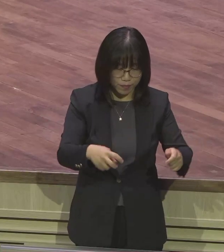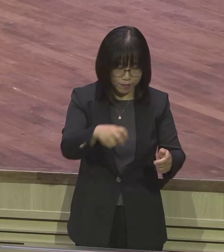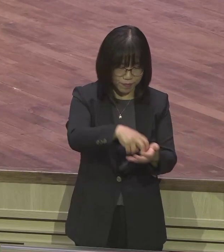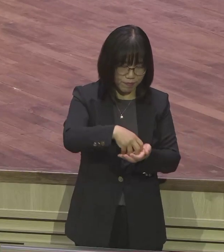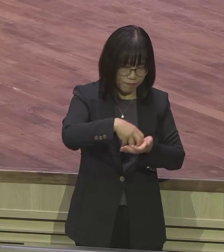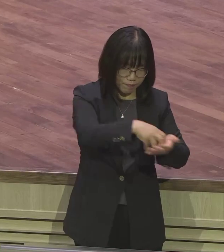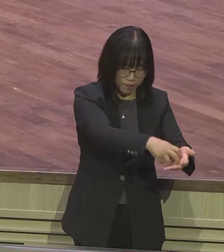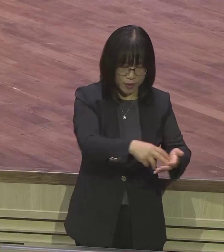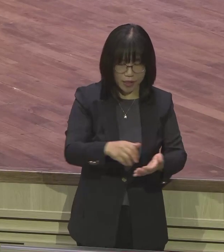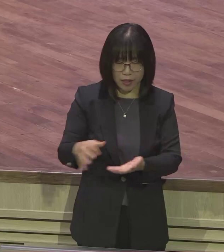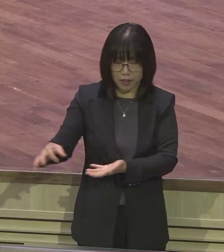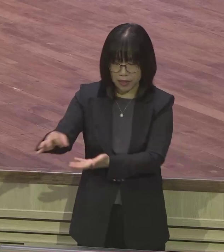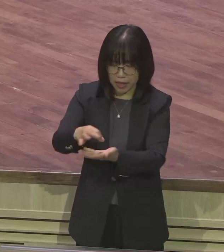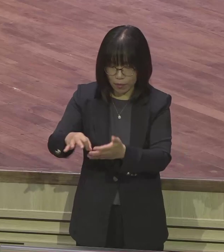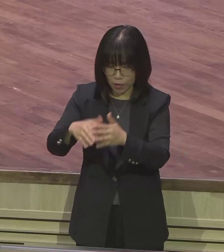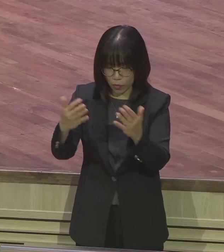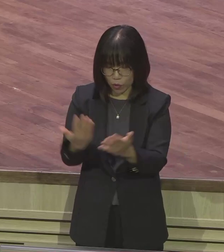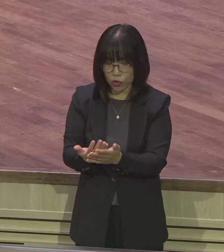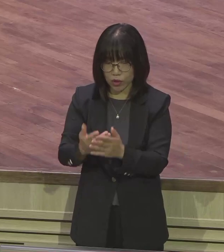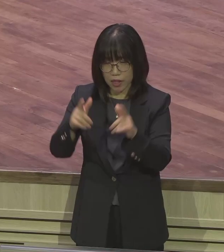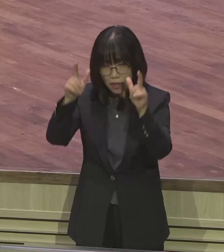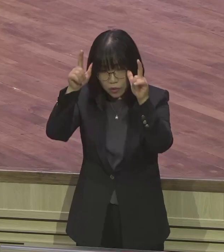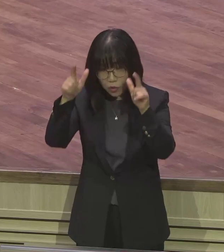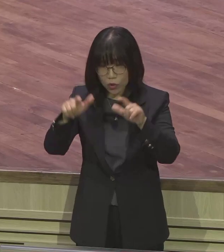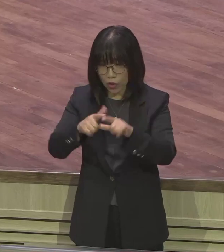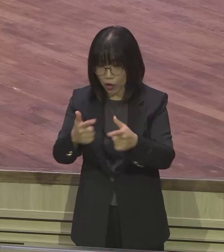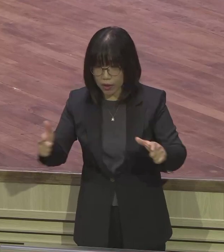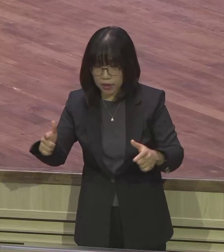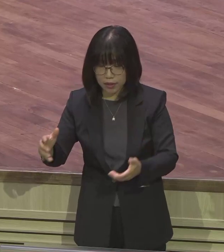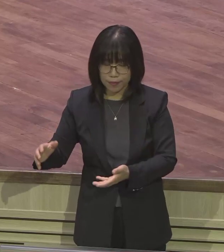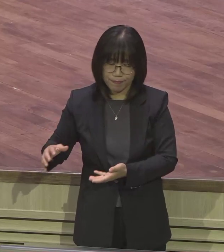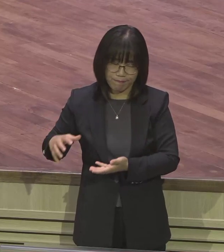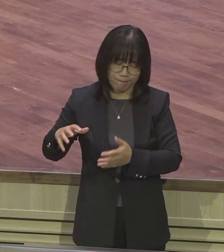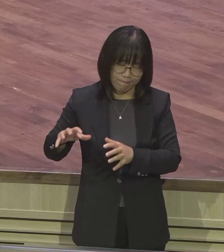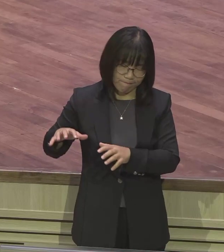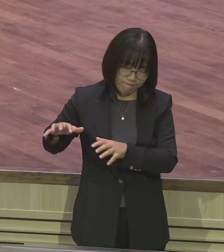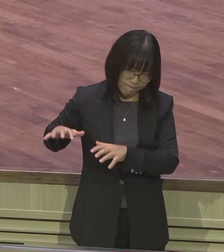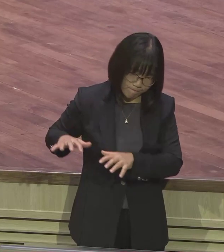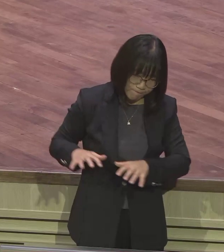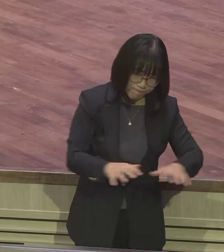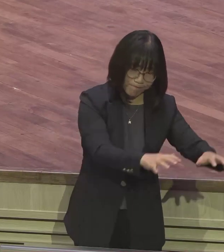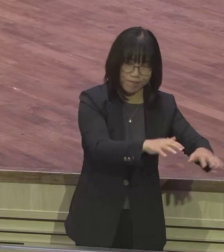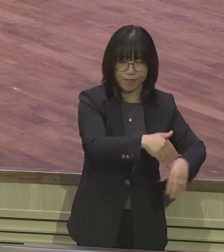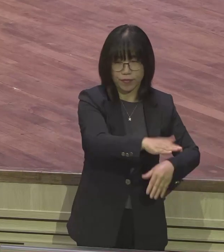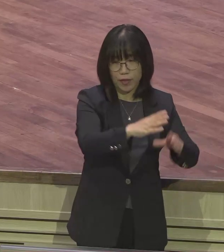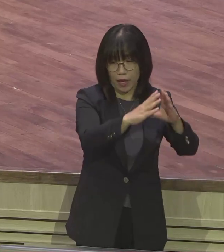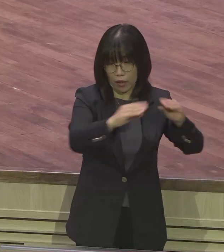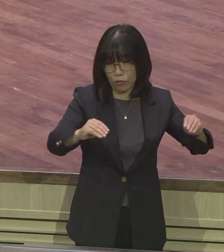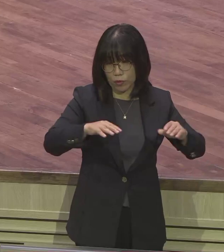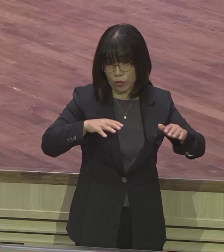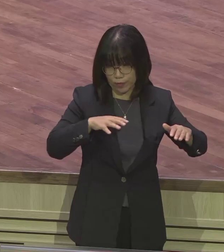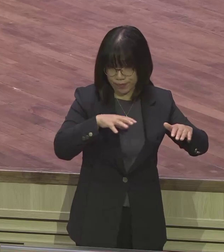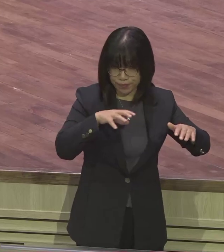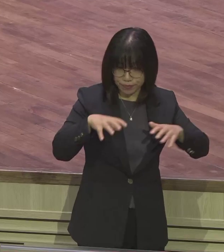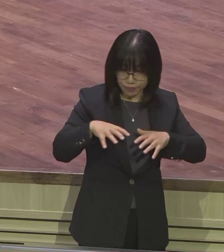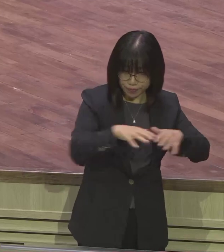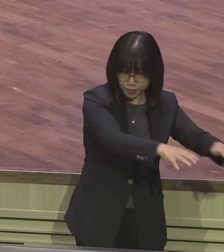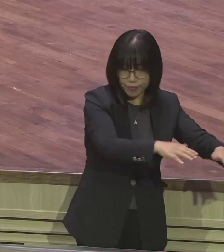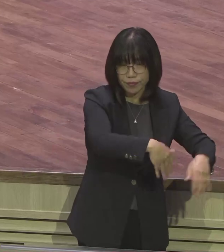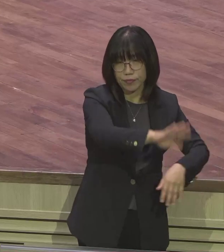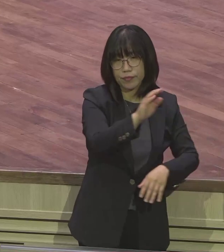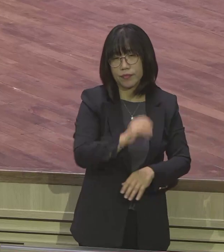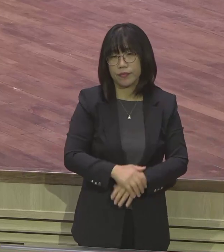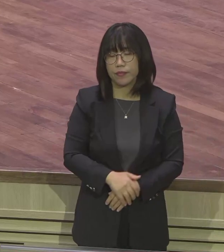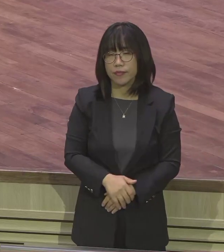재물을 이끌었으며 야곱과 그의 자손들이 다 함께 애굽으로 갔더라. 자, 하나님으로부터 분명한 답을